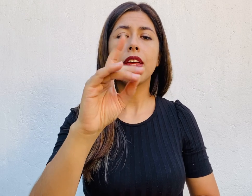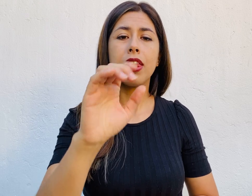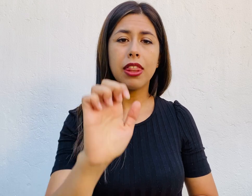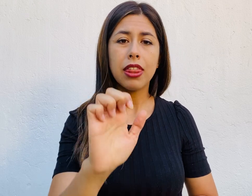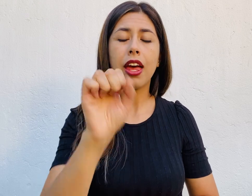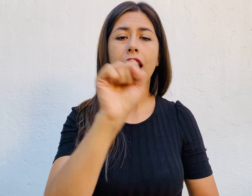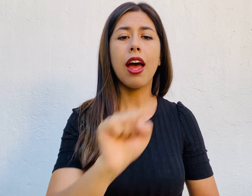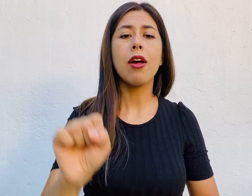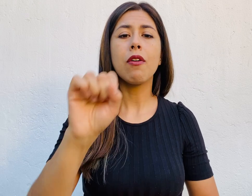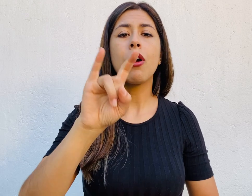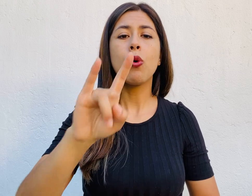daevide@ucch.cl,